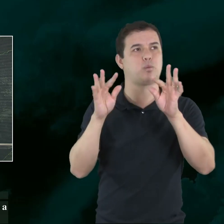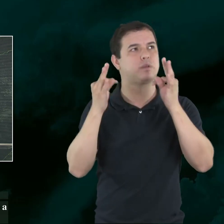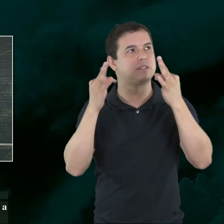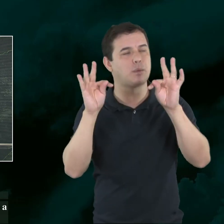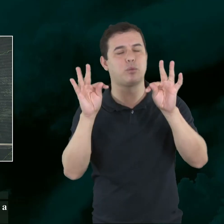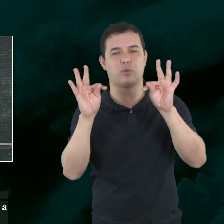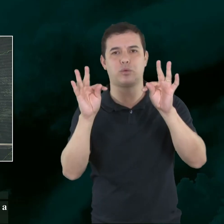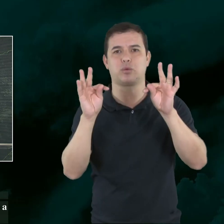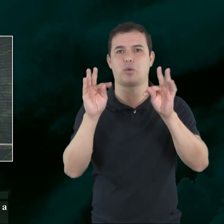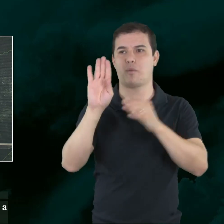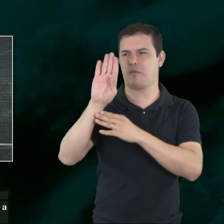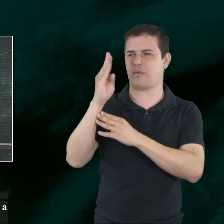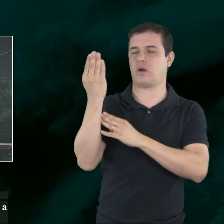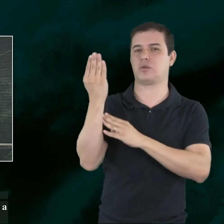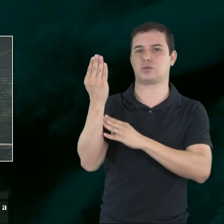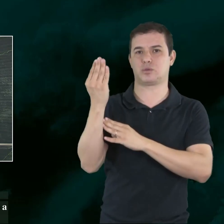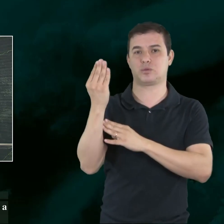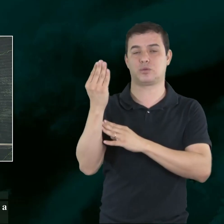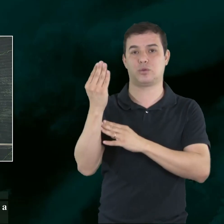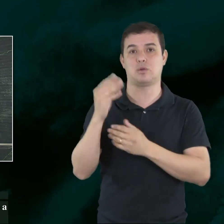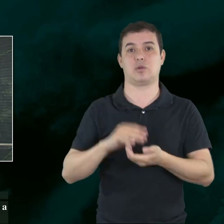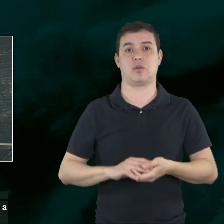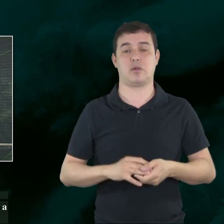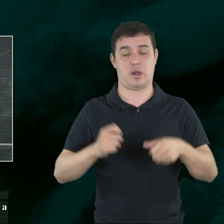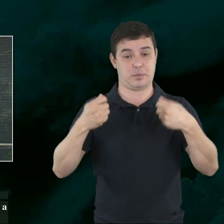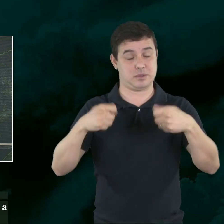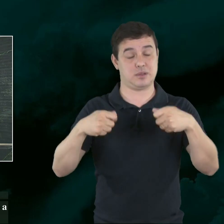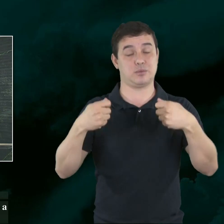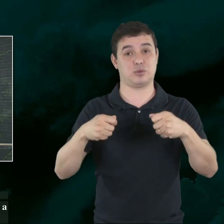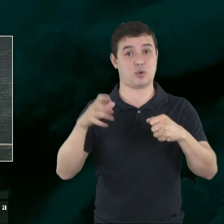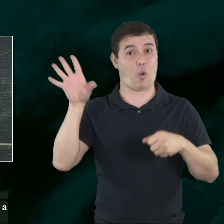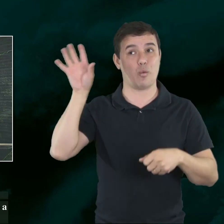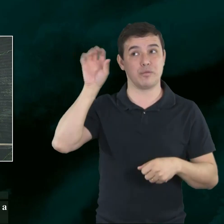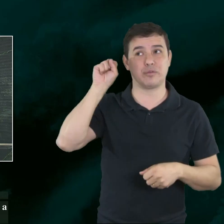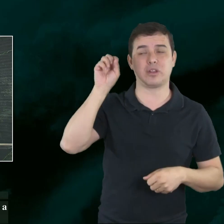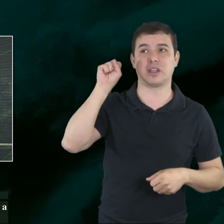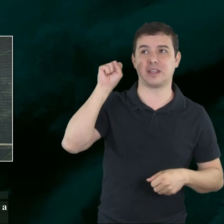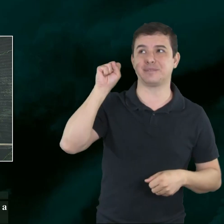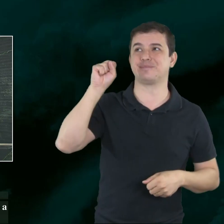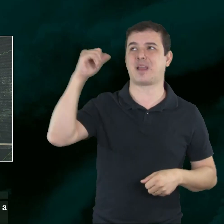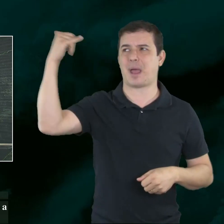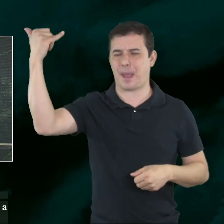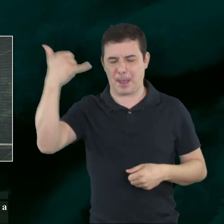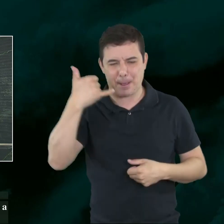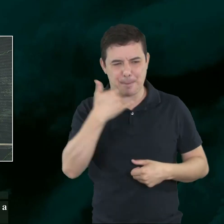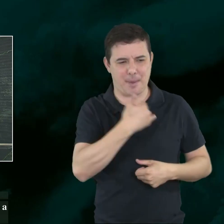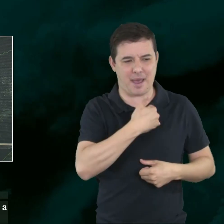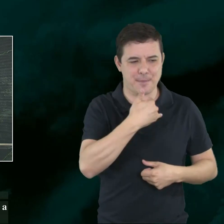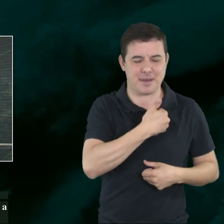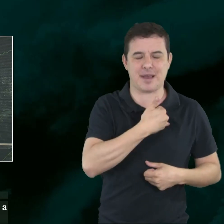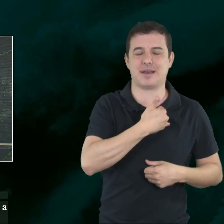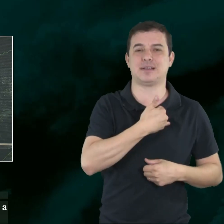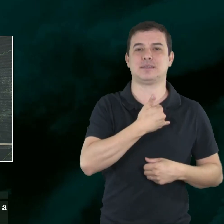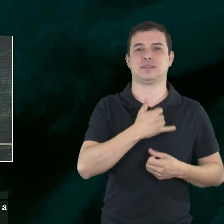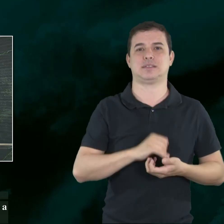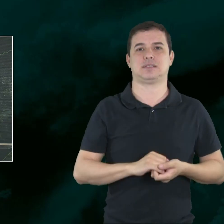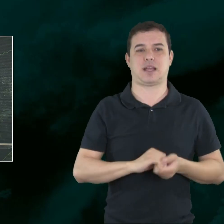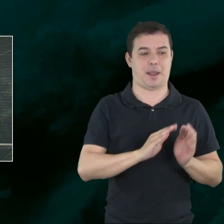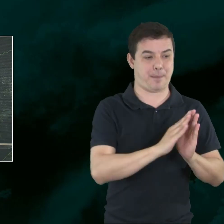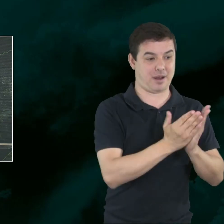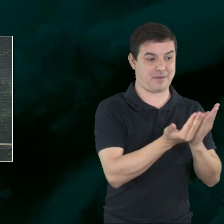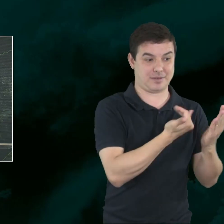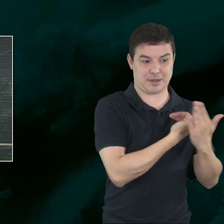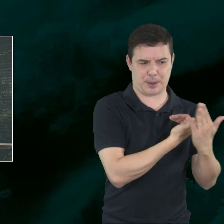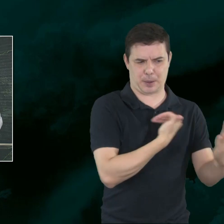continuar ouvindo a nossa palavra profética que vai nos dar direção e vai nos preparar até a volta do